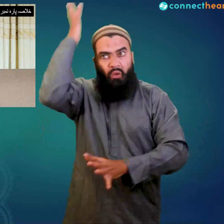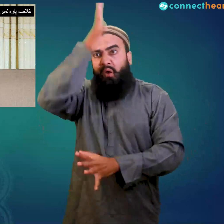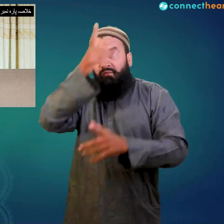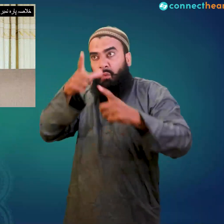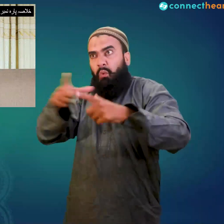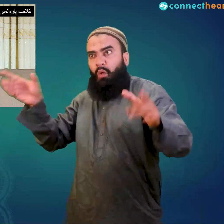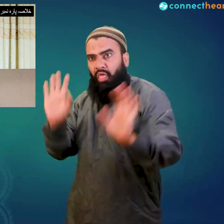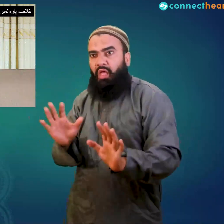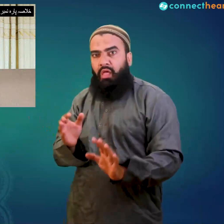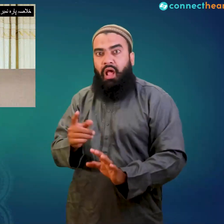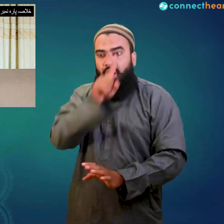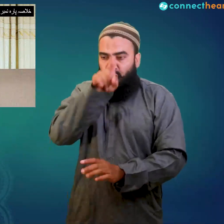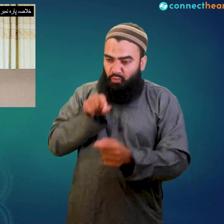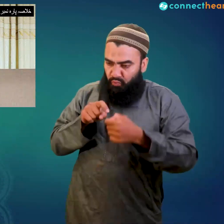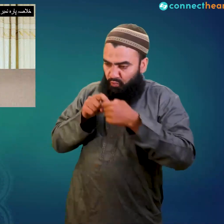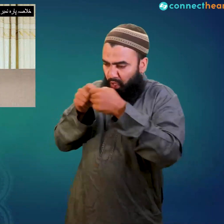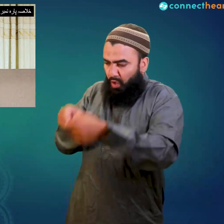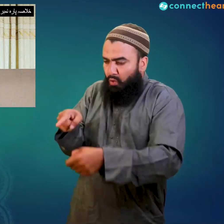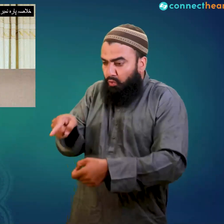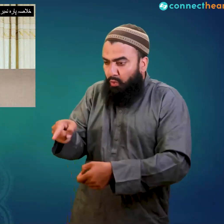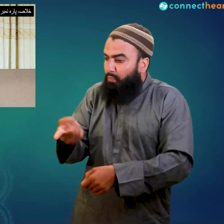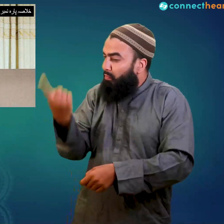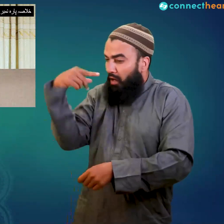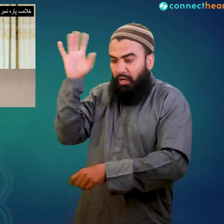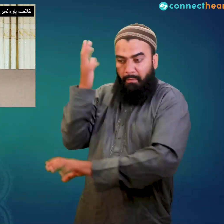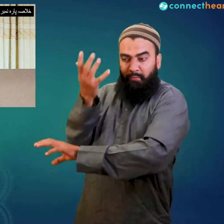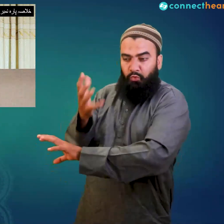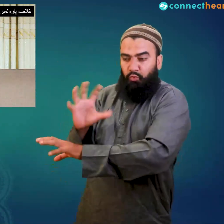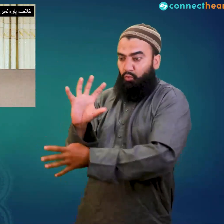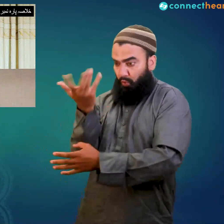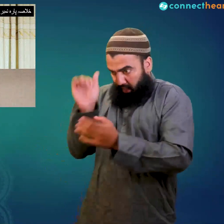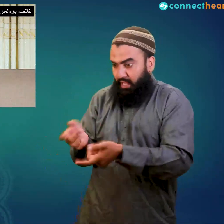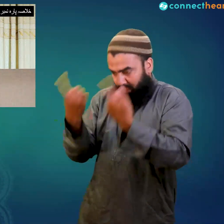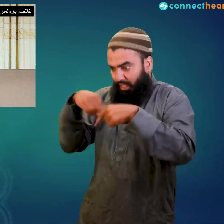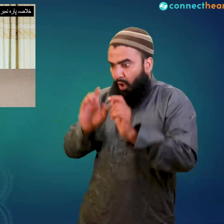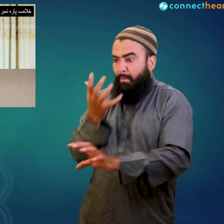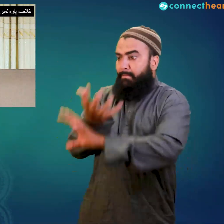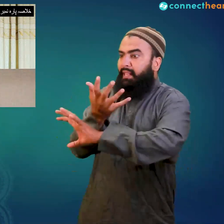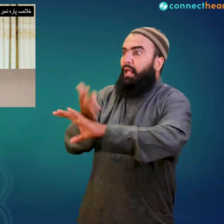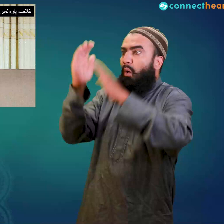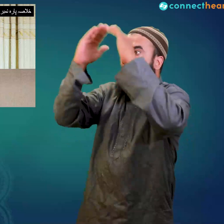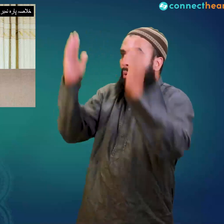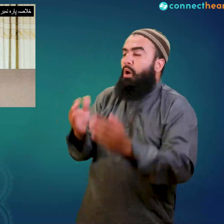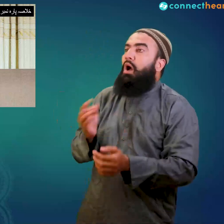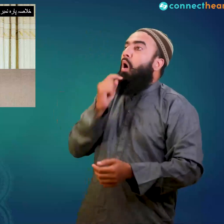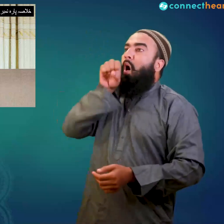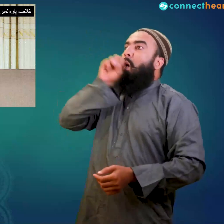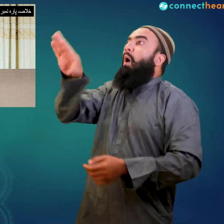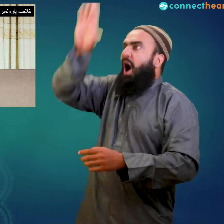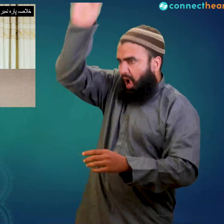کو بلاؤ، وہ آج تمہاری مدد کریں، وہ تمہارے الہ تھے، تمہارے معبود تھے۔